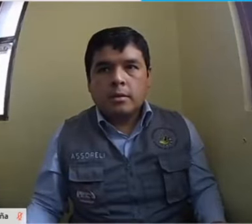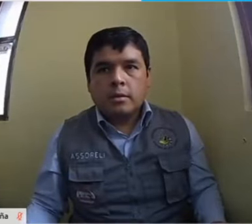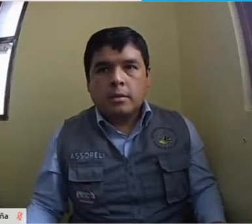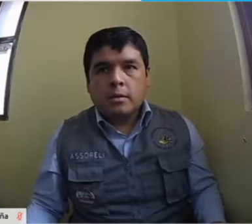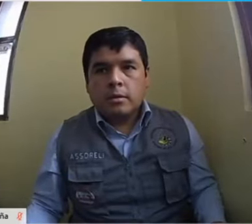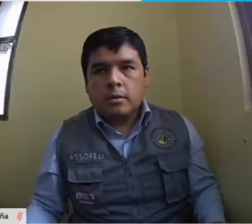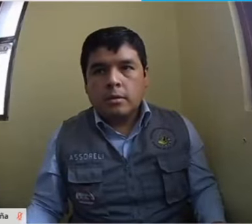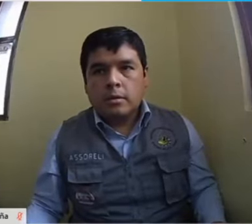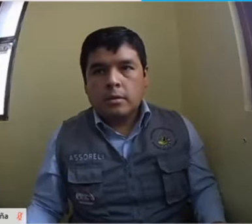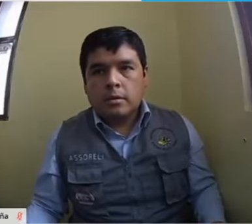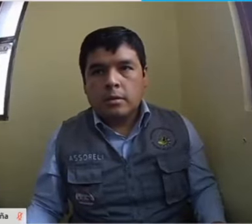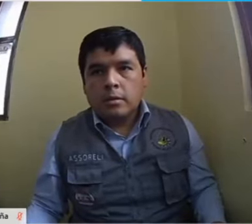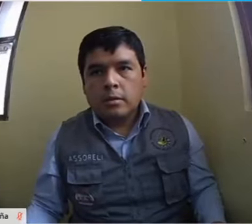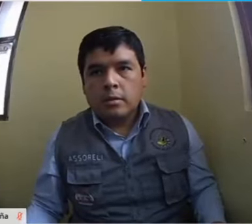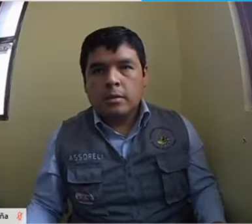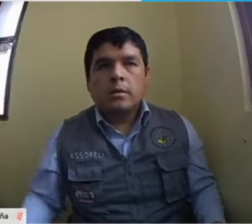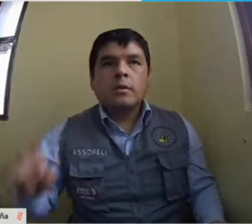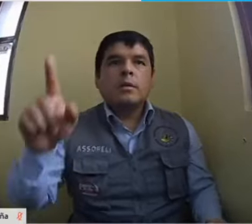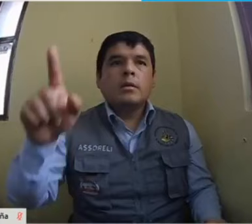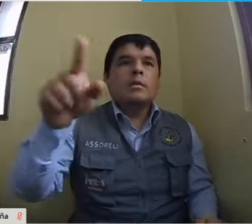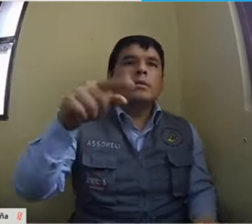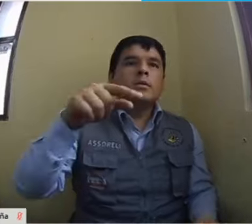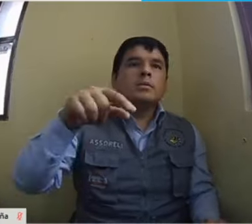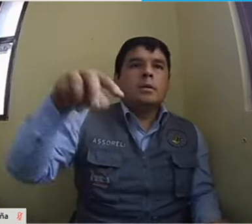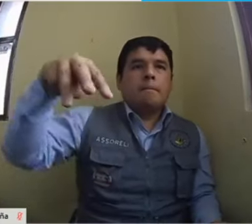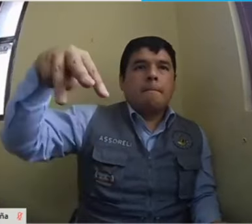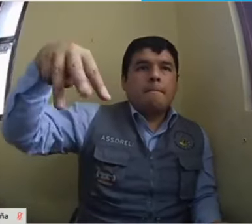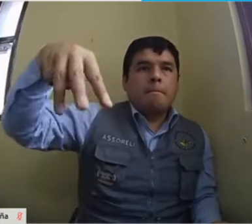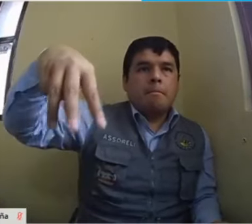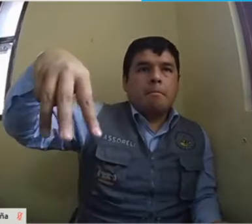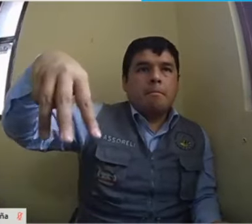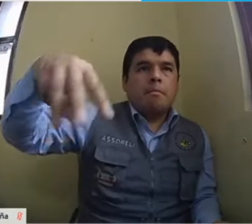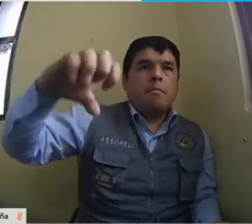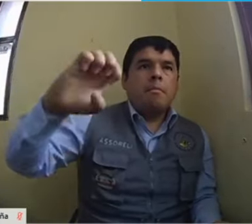nuestra familia, por ejemplo, así de Ronald. Lo que pasa es que Ronald no ve las preguntas.